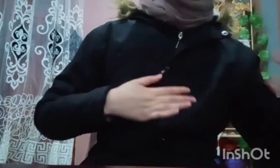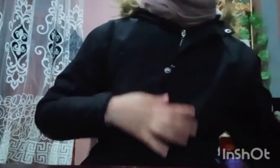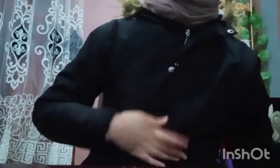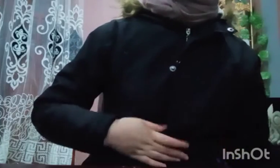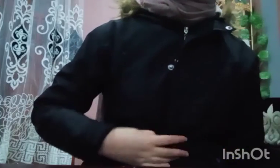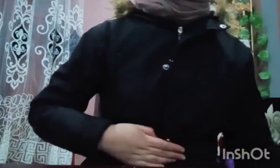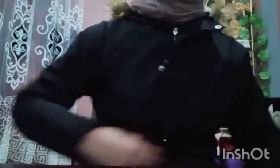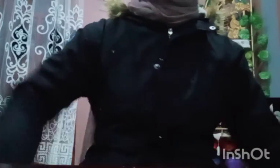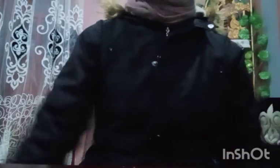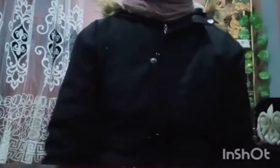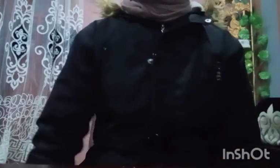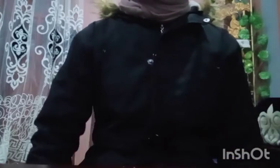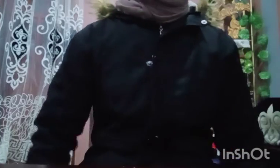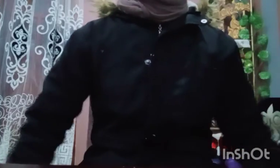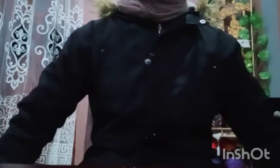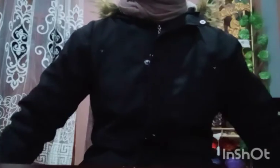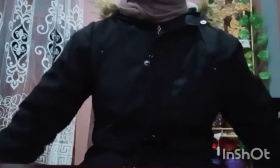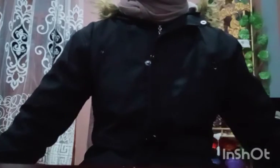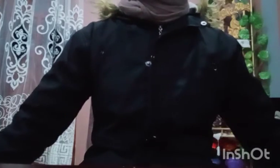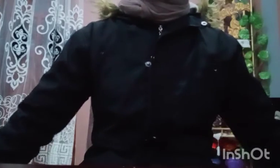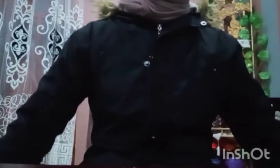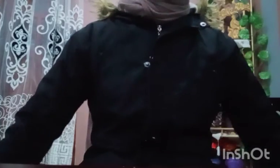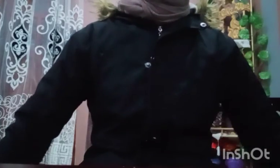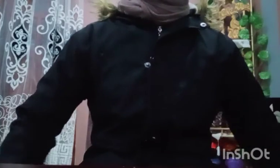كبار ايتو غيروا لي كنقول لكم تفكيري